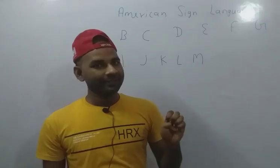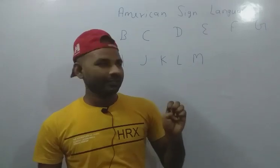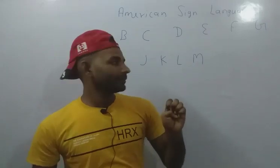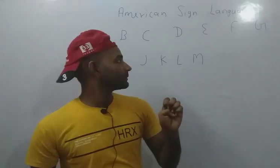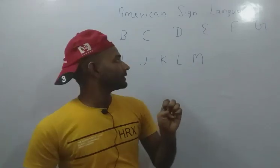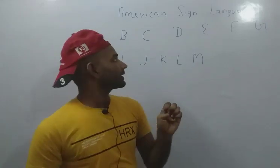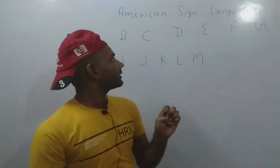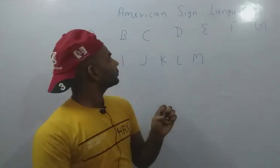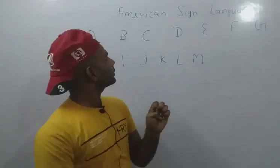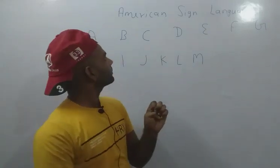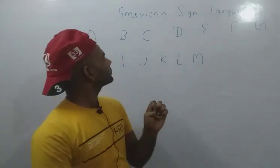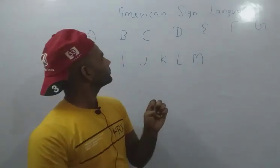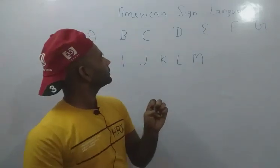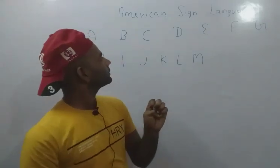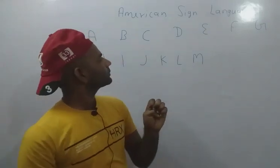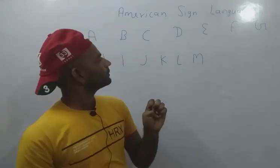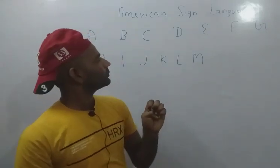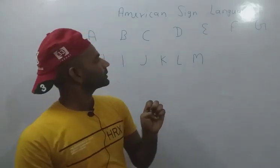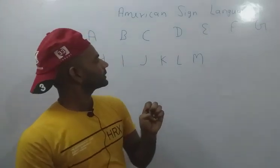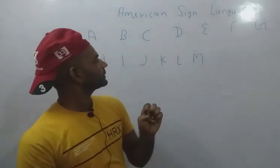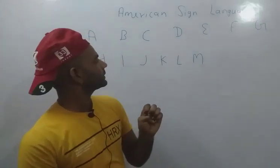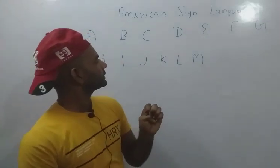अब इसमें अगर और आपको कुछ बोलना हो तो आप बोल सकते हैं, जैसे